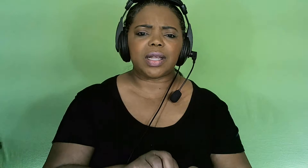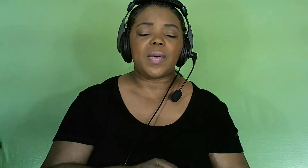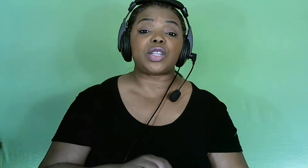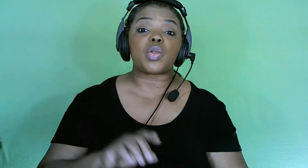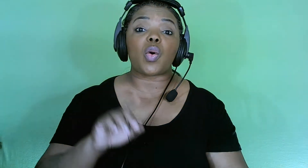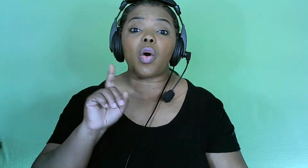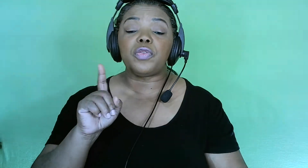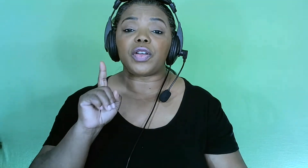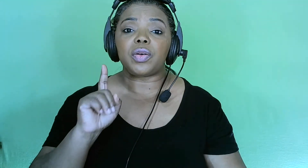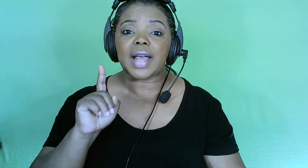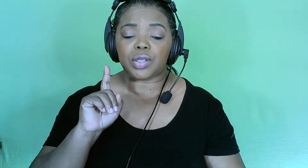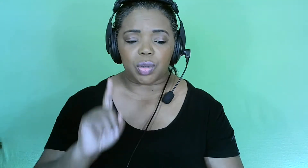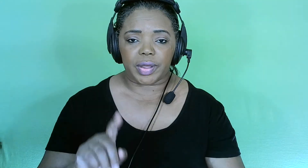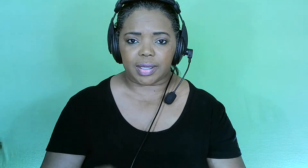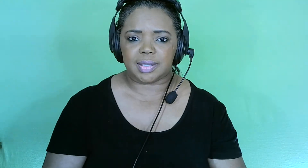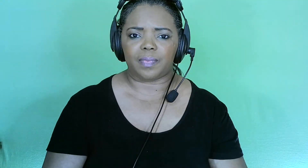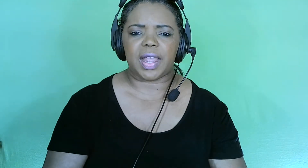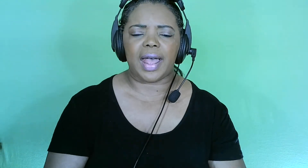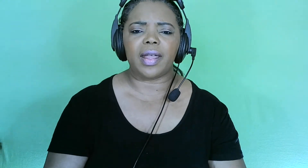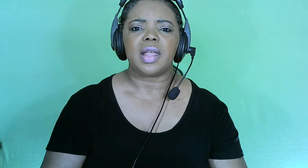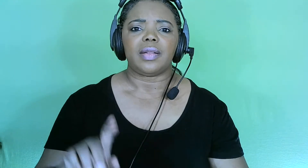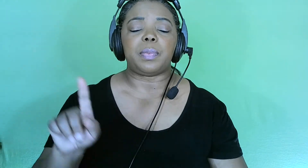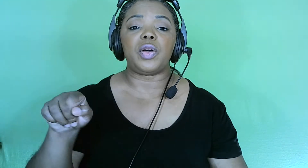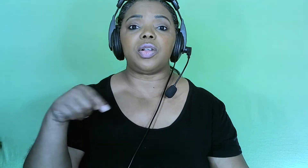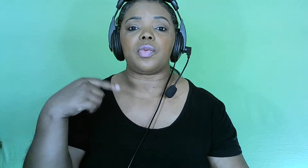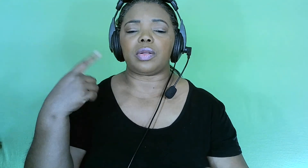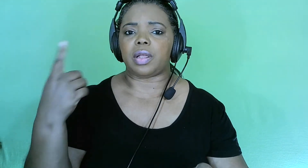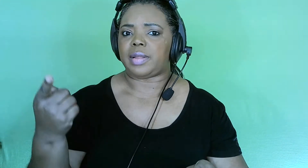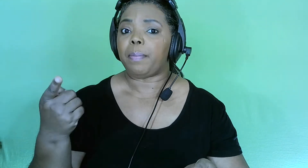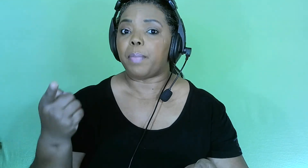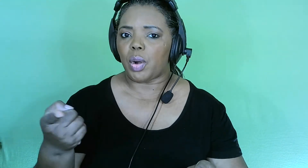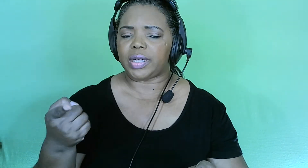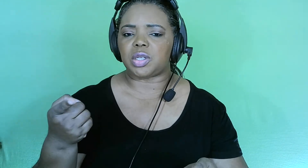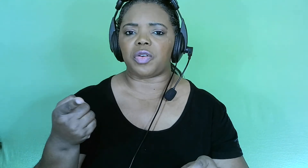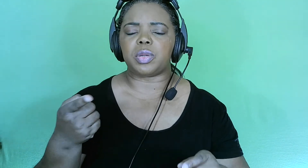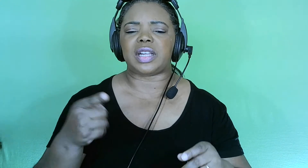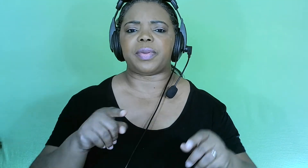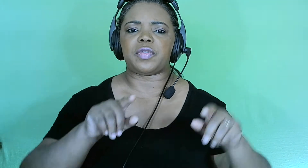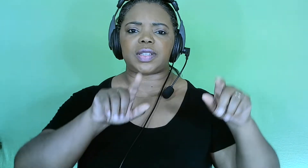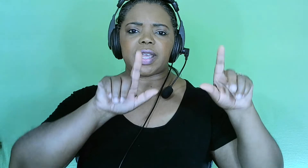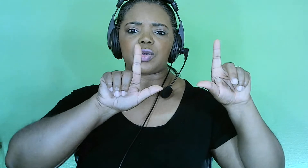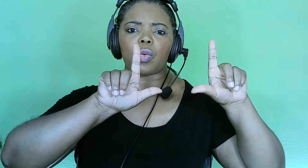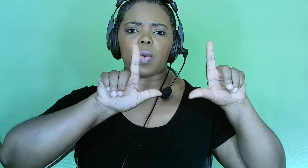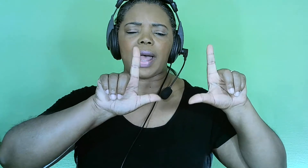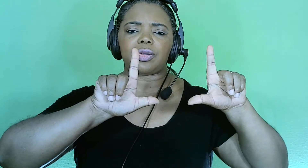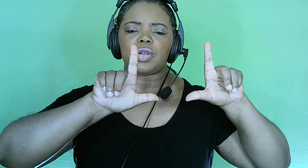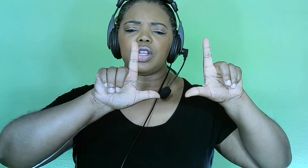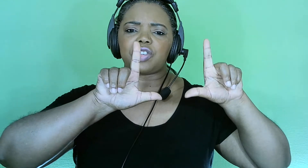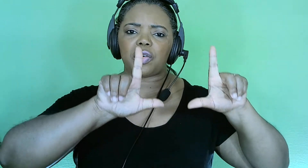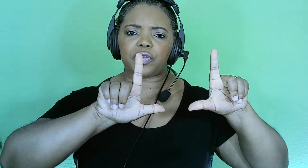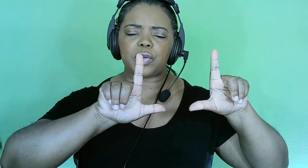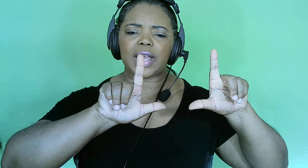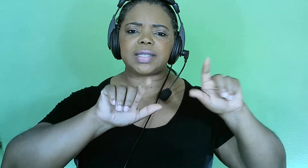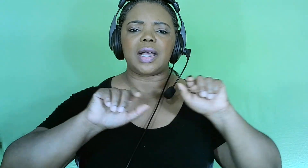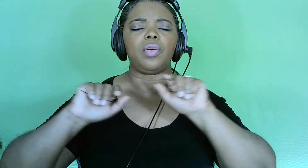são as configurações, tá? Depois eu vou mostrar para vocês um quadro de configuração